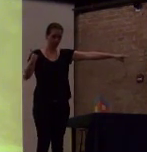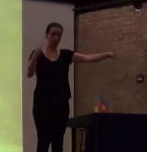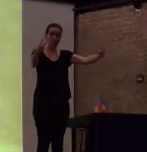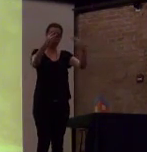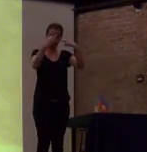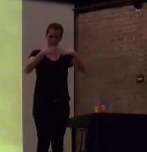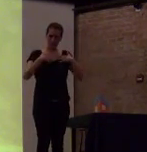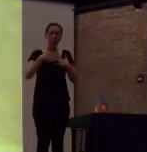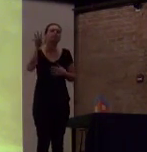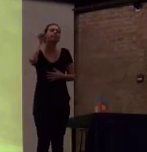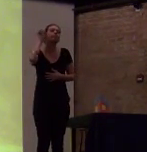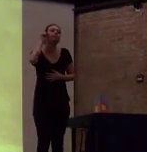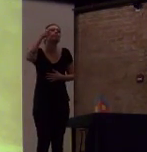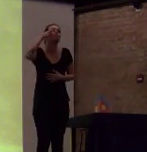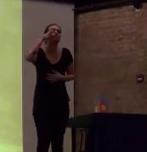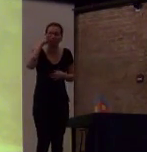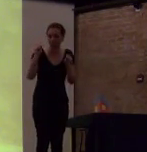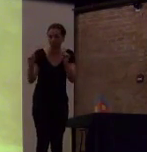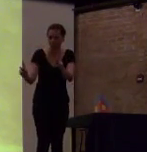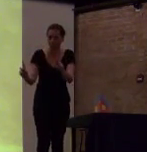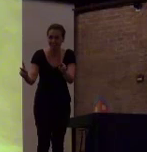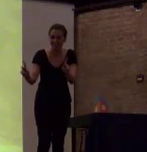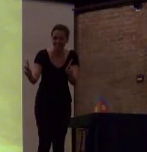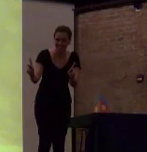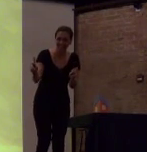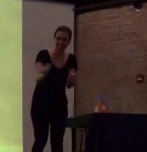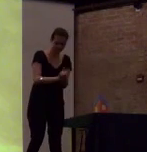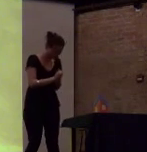intérprete, olhem para mim. E ouçam e vejam, tudo bem? Sim.